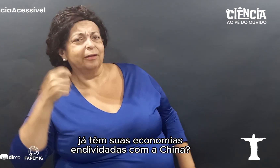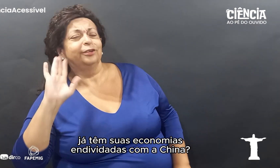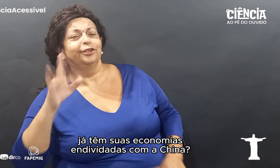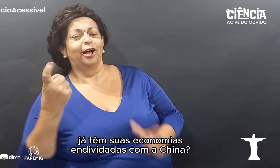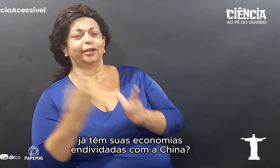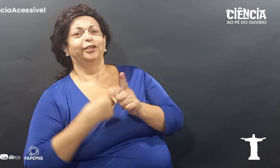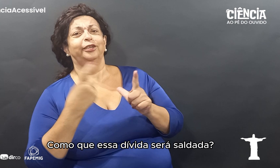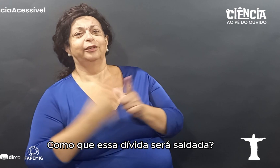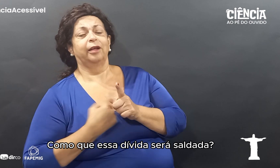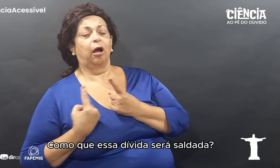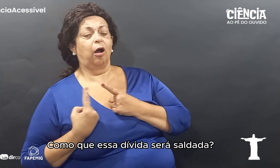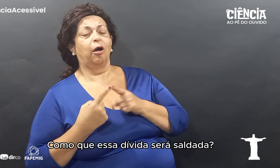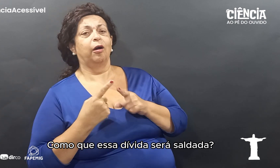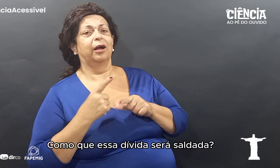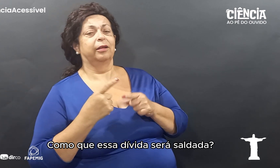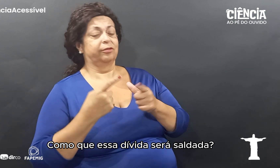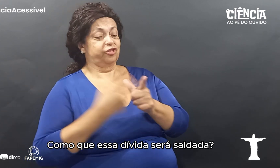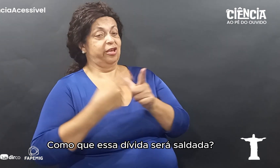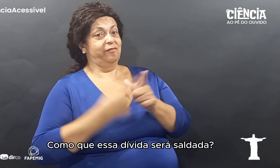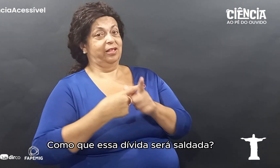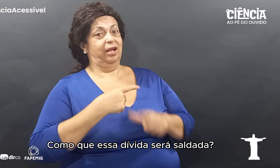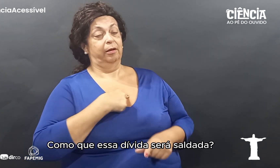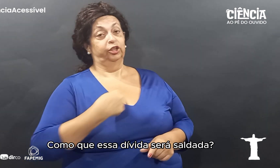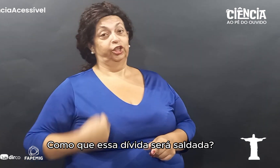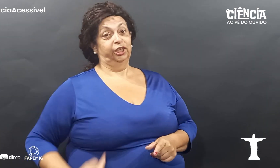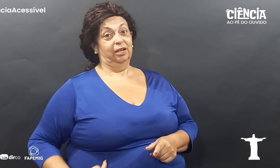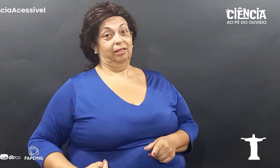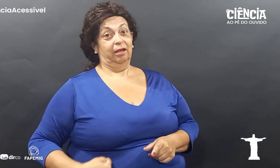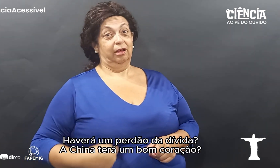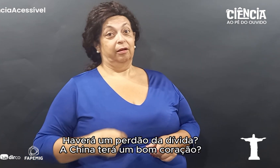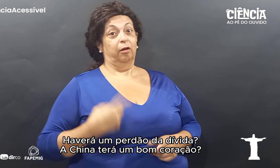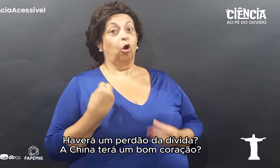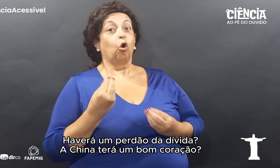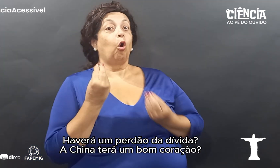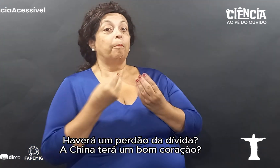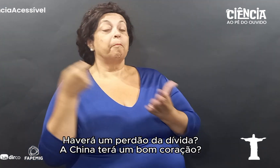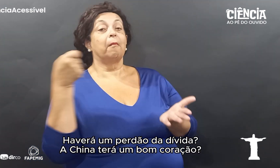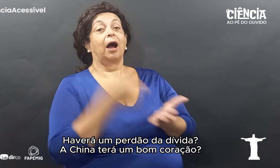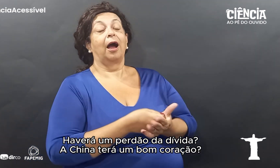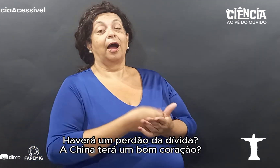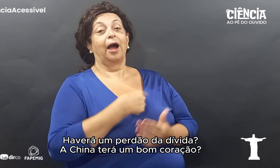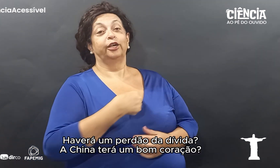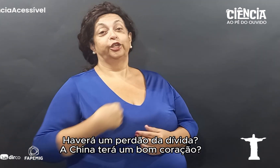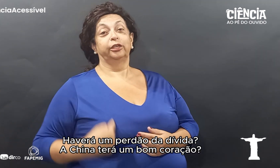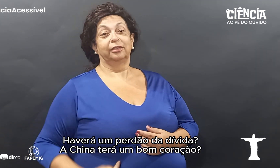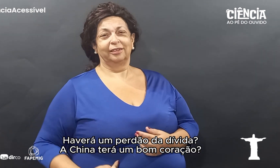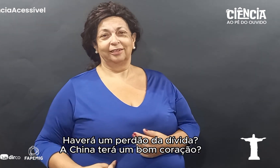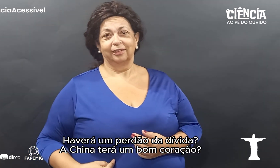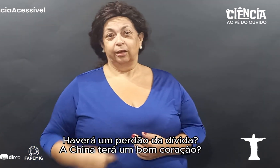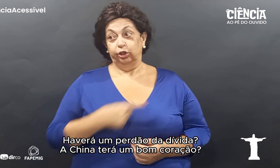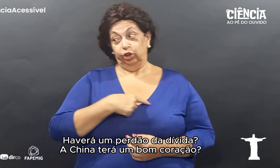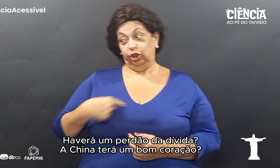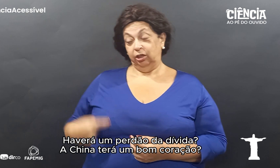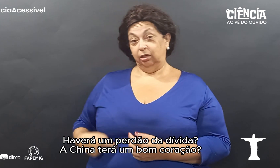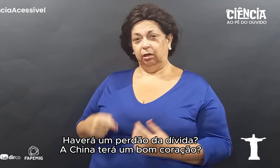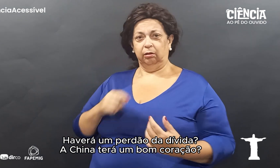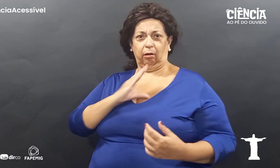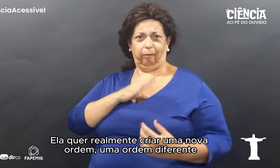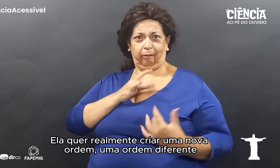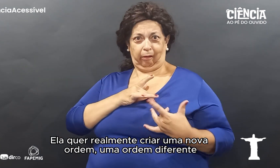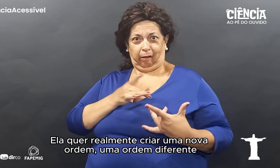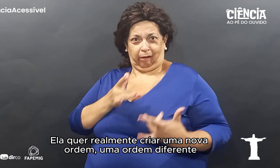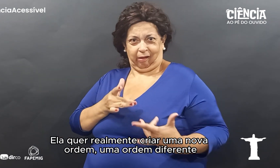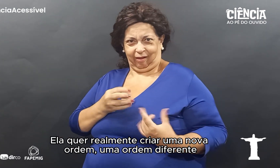a China? Como que essa dívida será saldada? Haverá um perdão da dívida? A China terá um bom